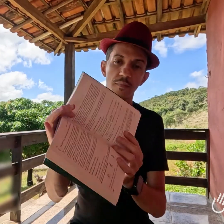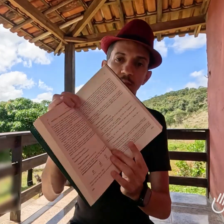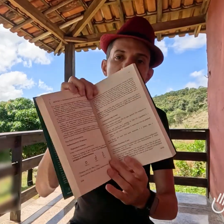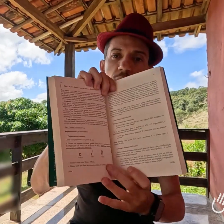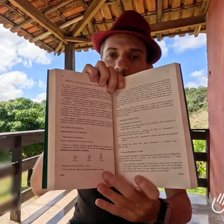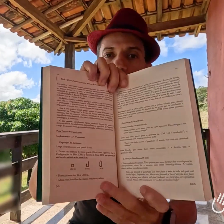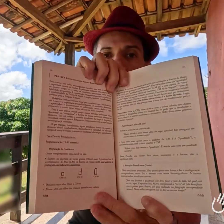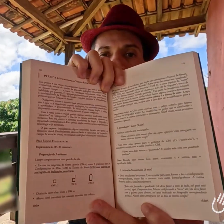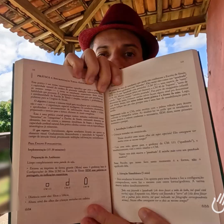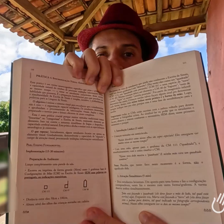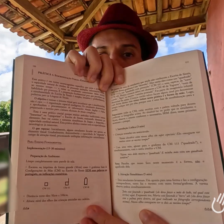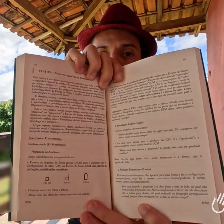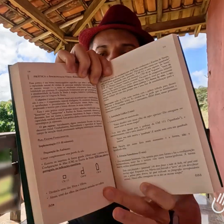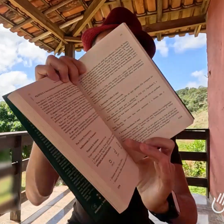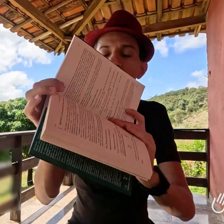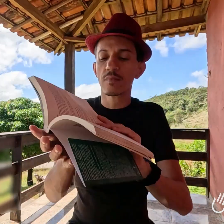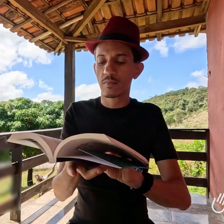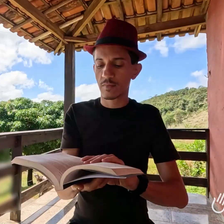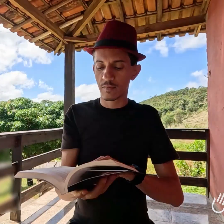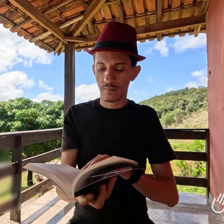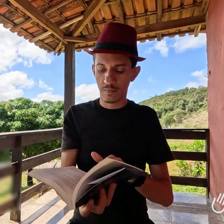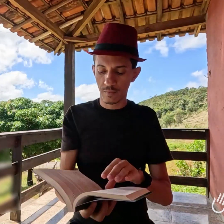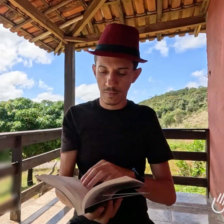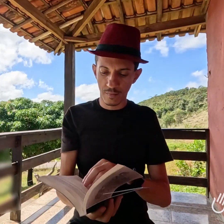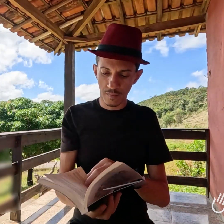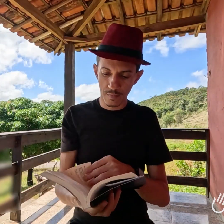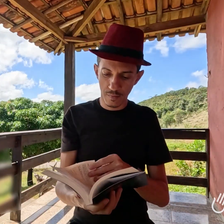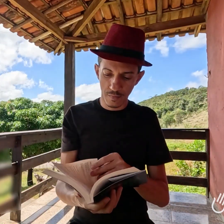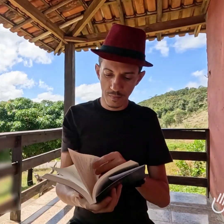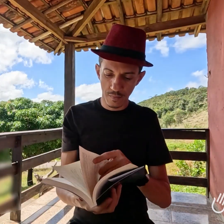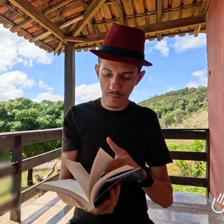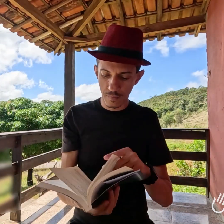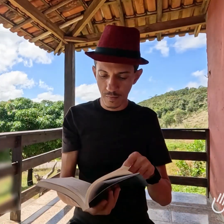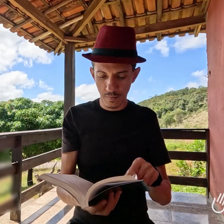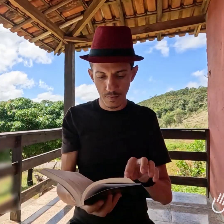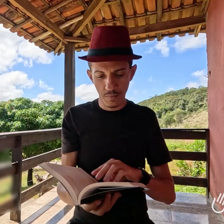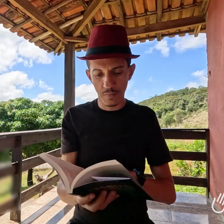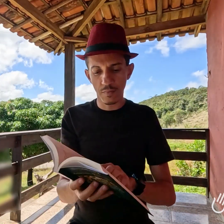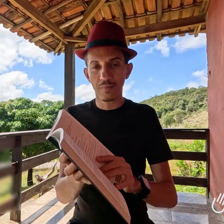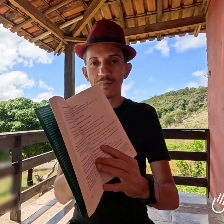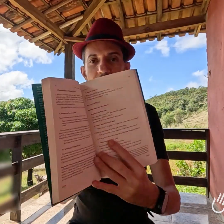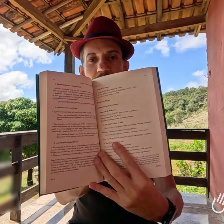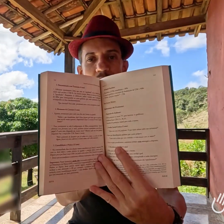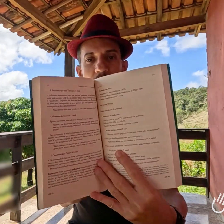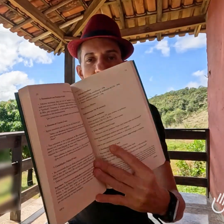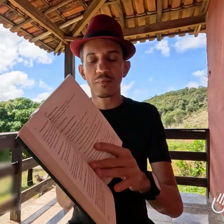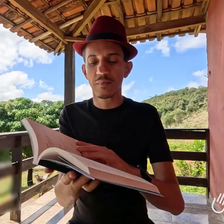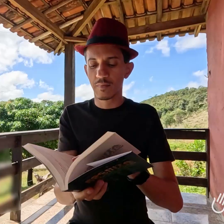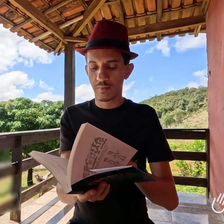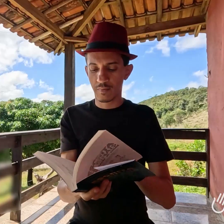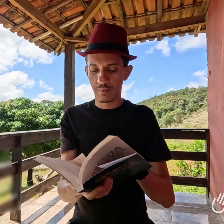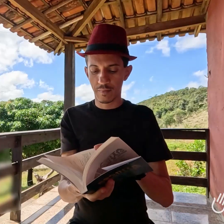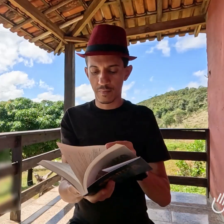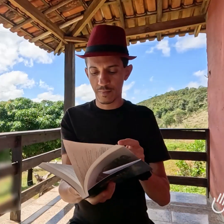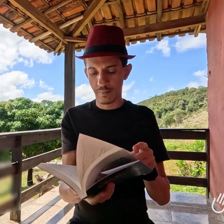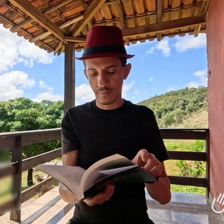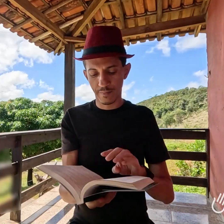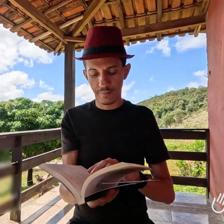passo. Percebe? Então tem as práticas, tem as orientações, aqui também, e